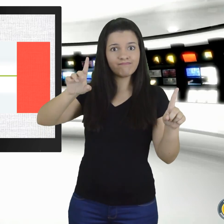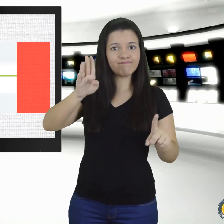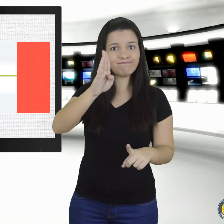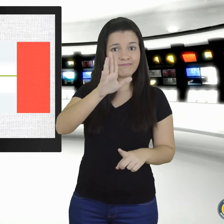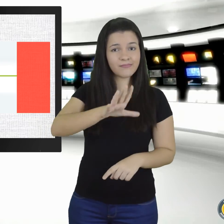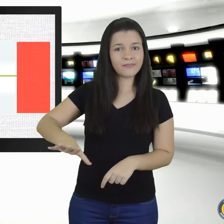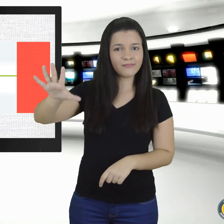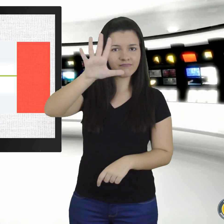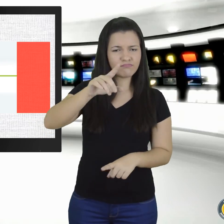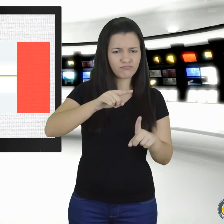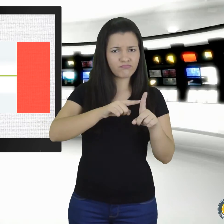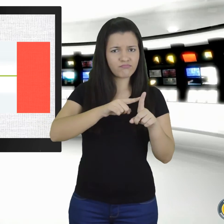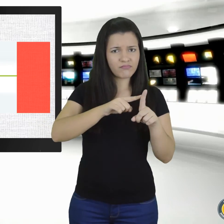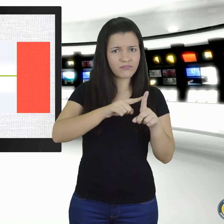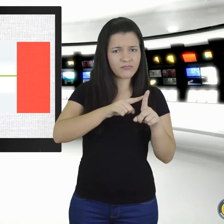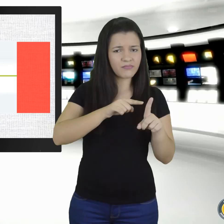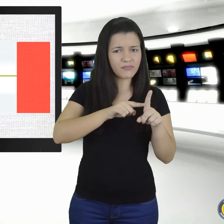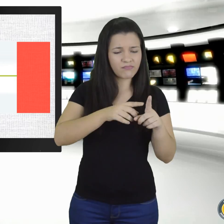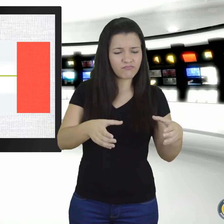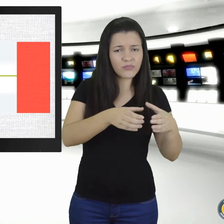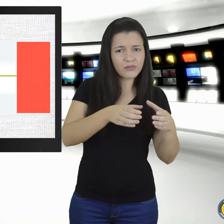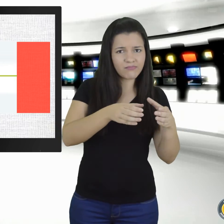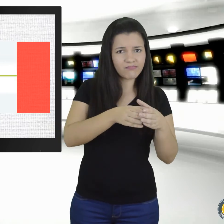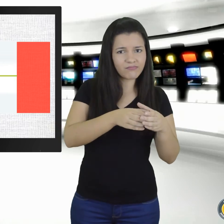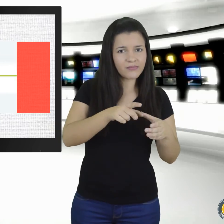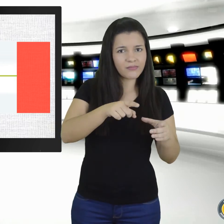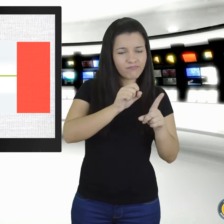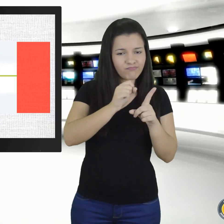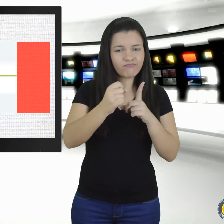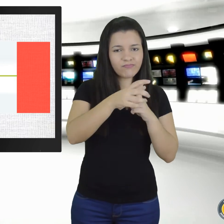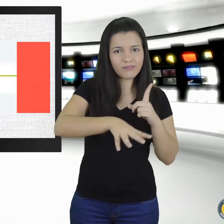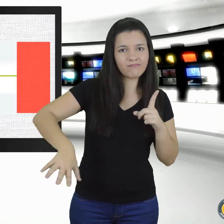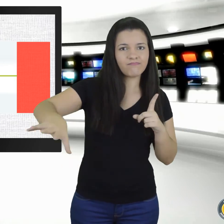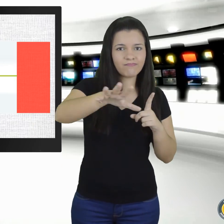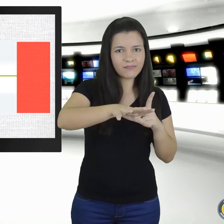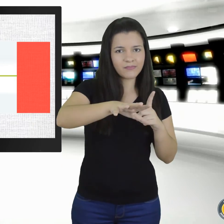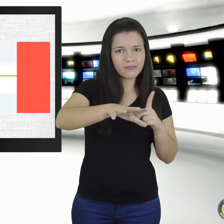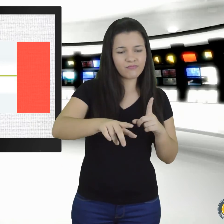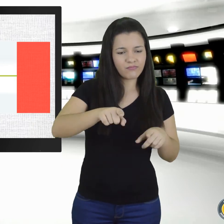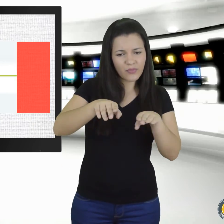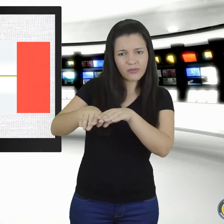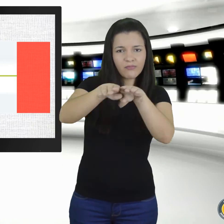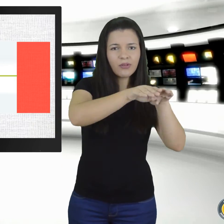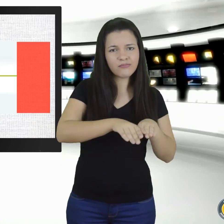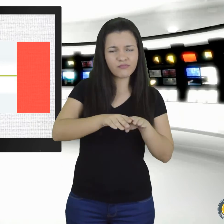contabilizou este ano um crescimento no número de empresas que investiram no trabalho da entidade.